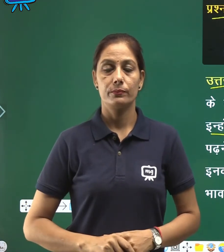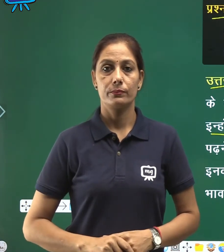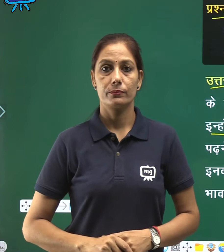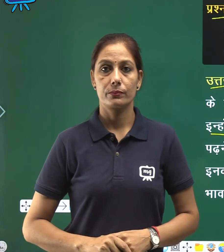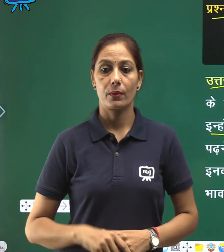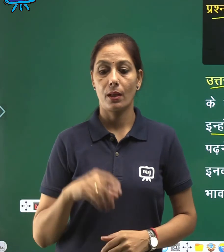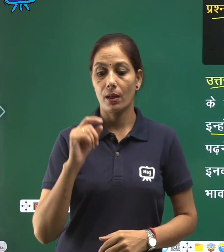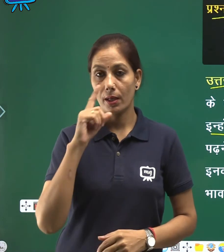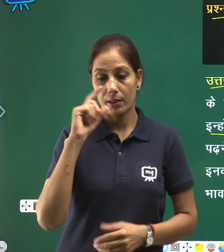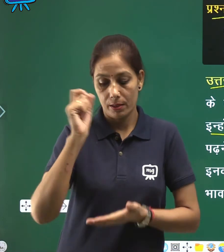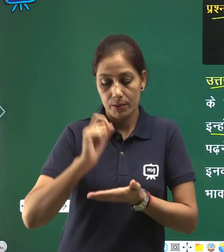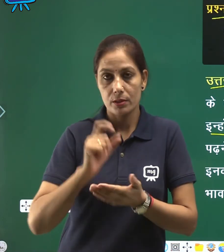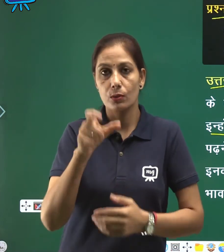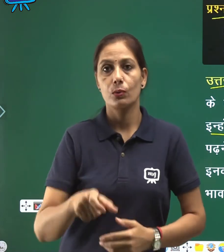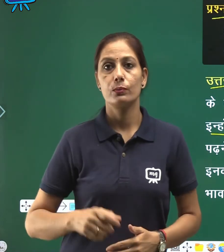लेखिका को